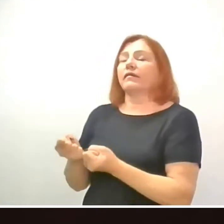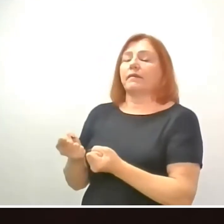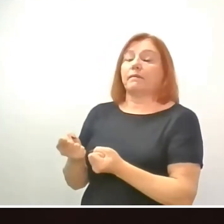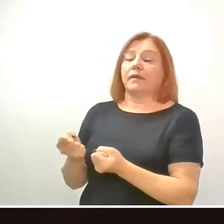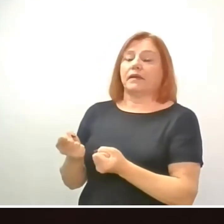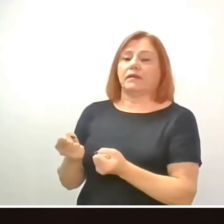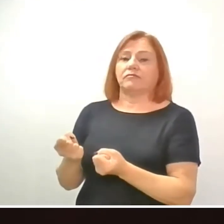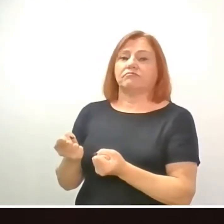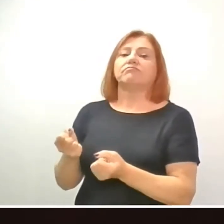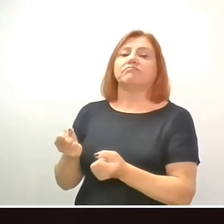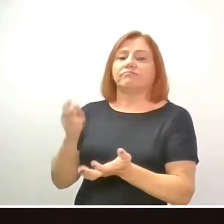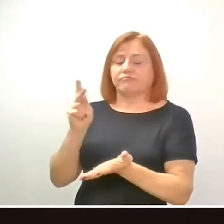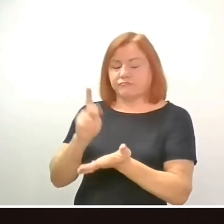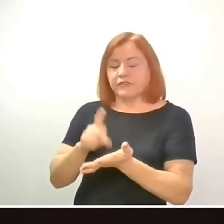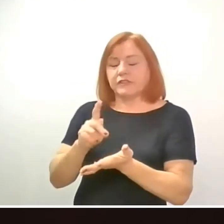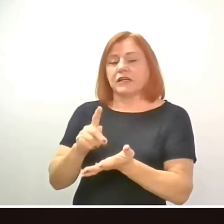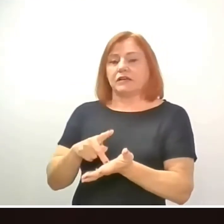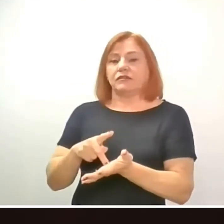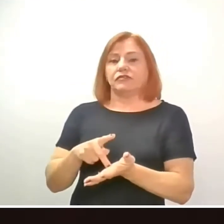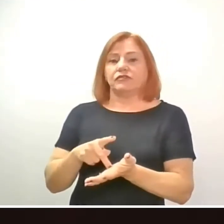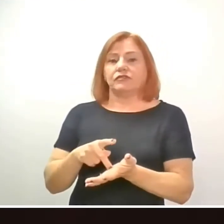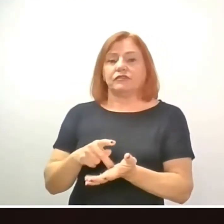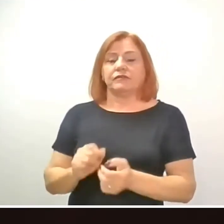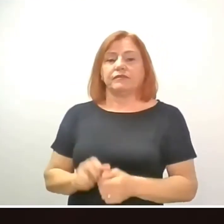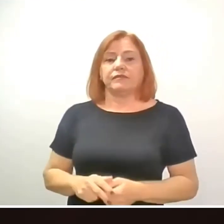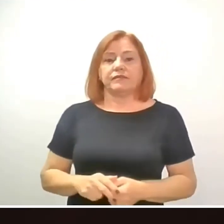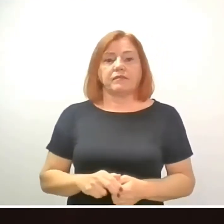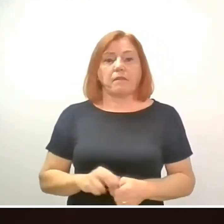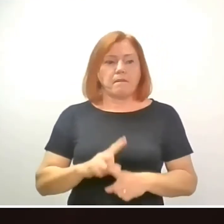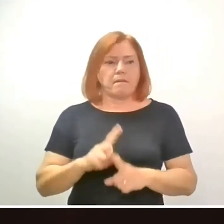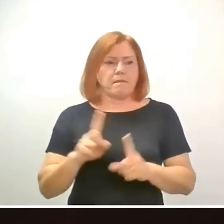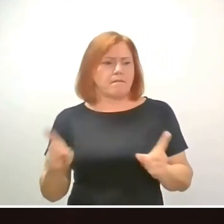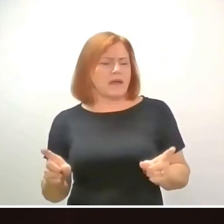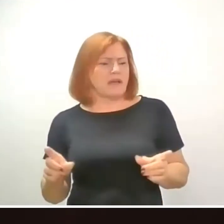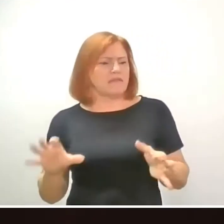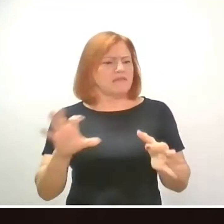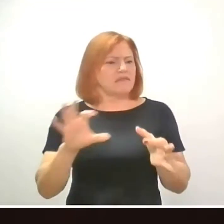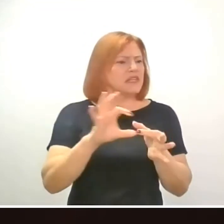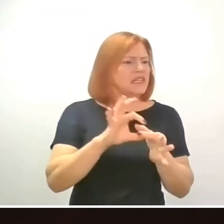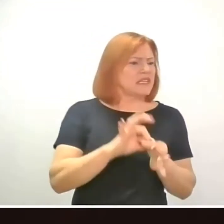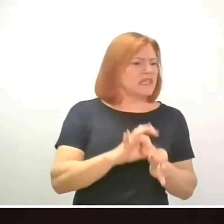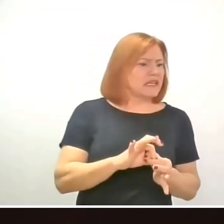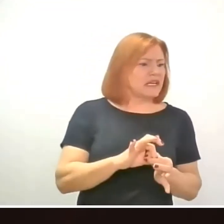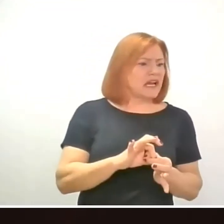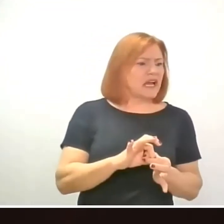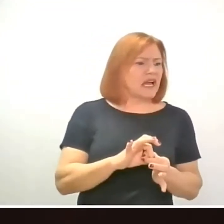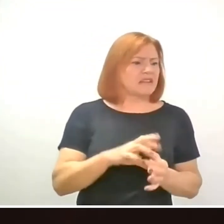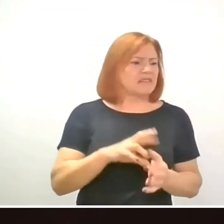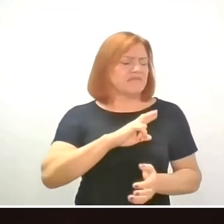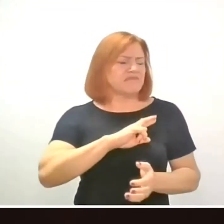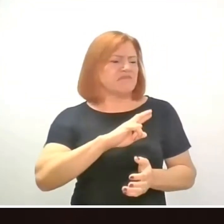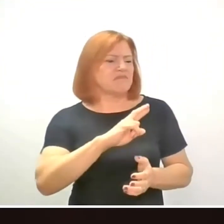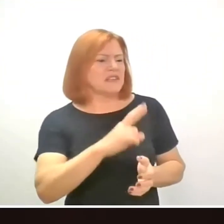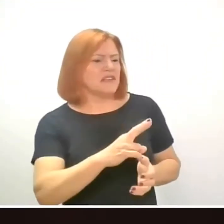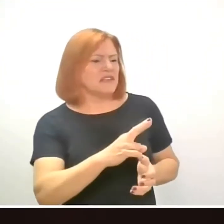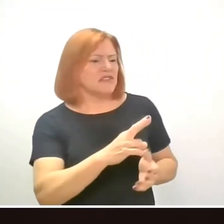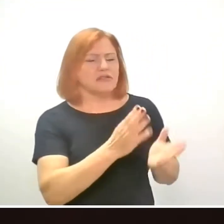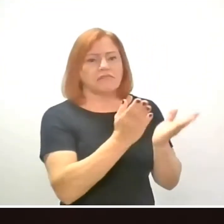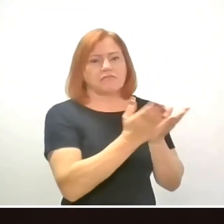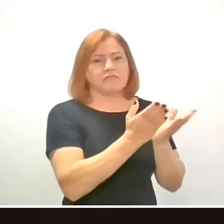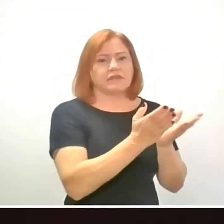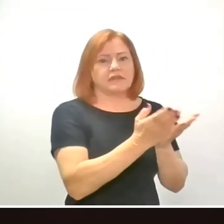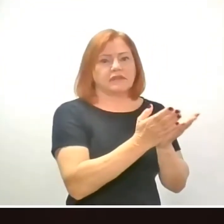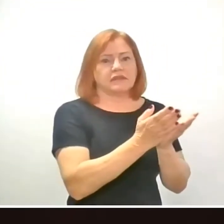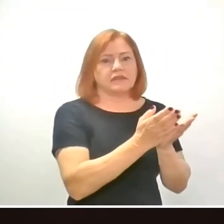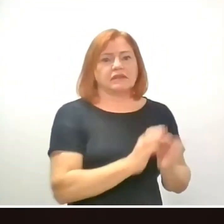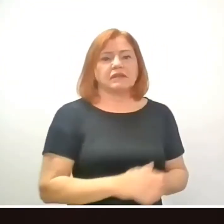coisa ligada ao cristianismo, né? Mas às vezes não tem realidade, não tem nada que ver,